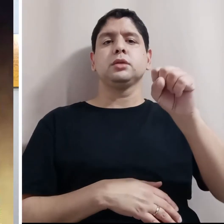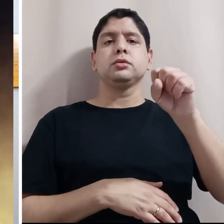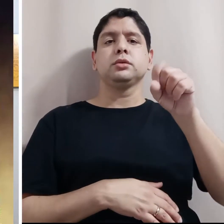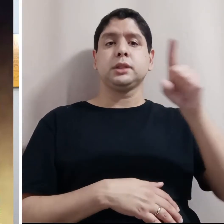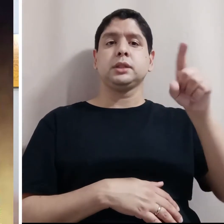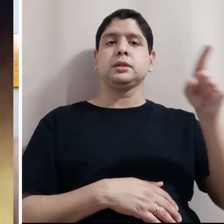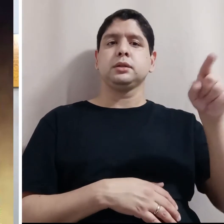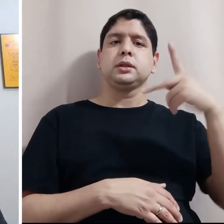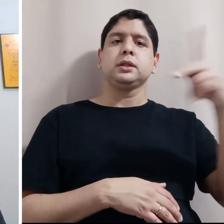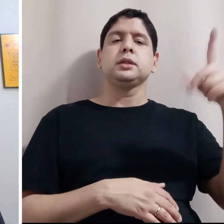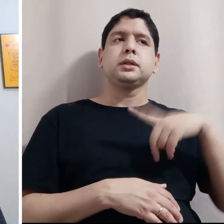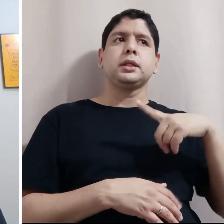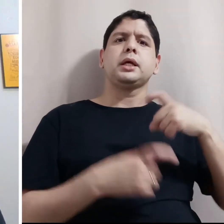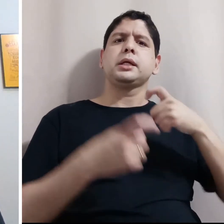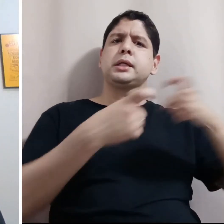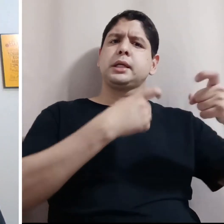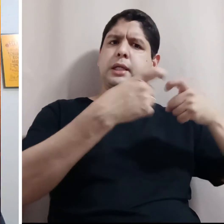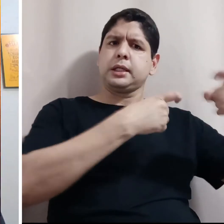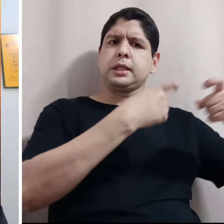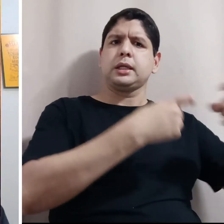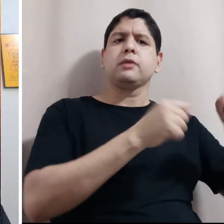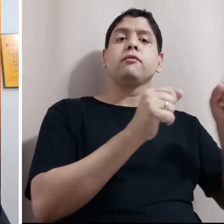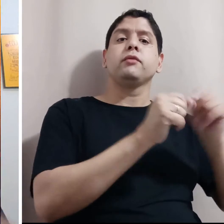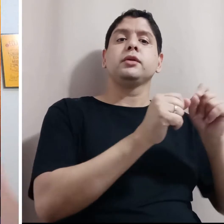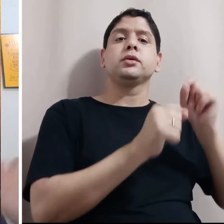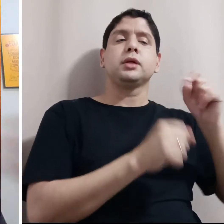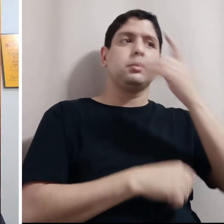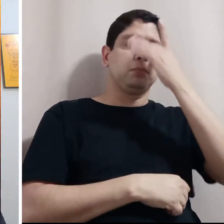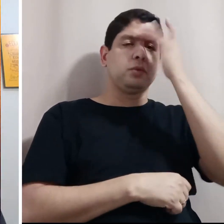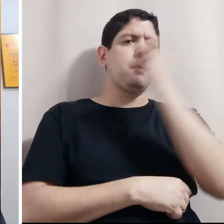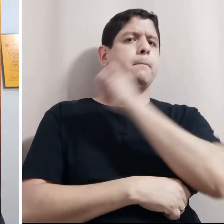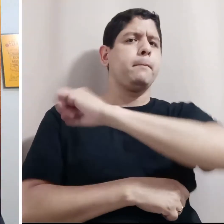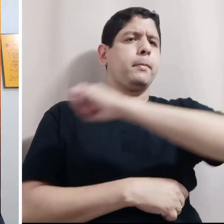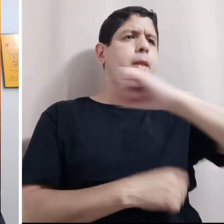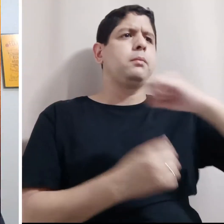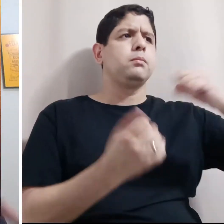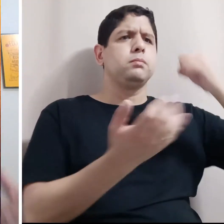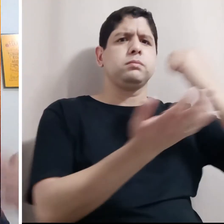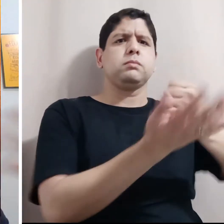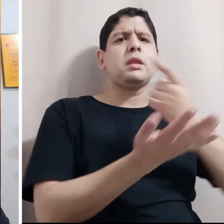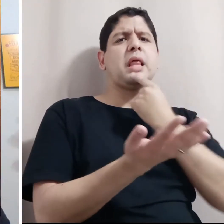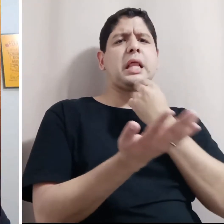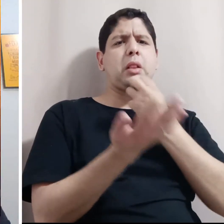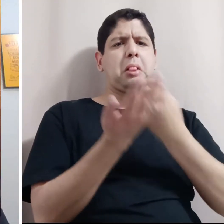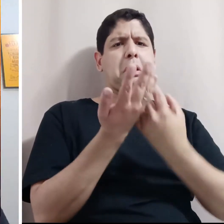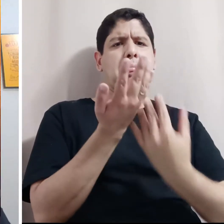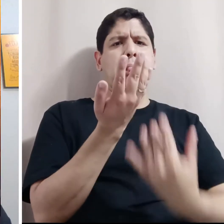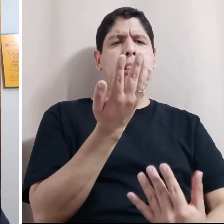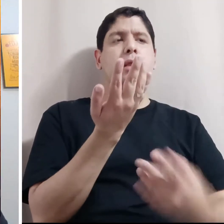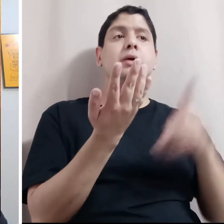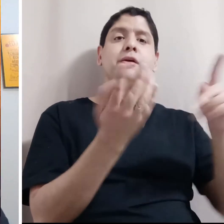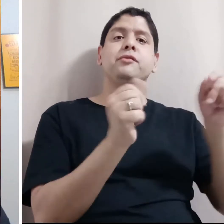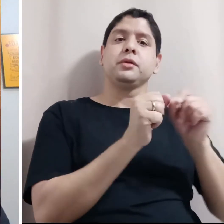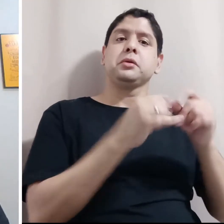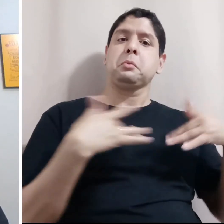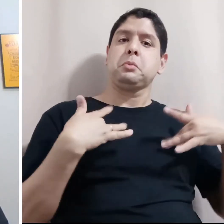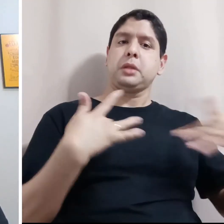o Huitzilopochtli, que era o deus da guerra para quem eles faziam sacrifícios humanos com muito sangue,